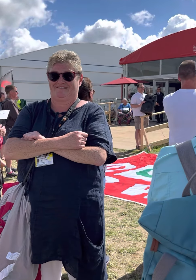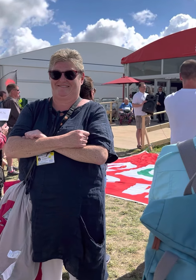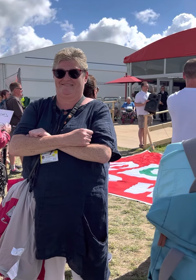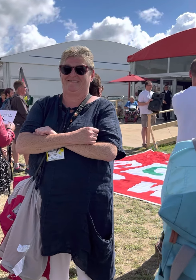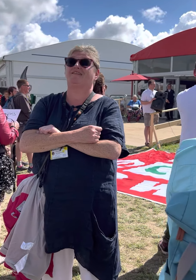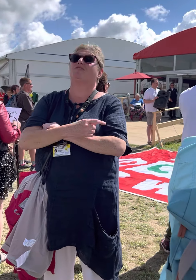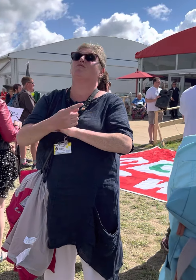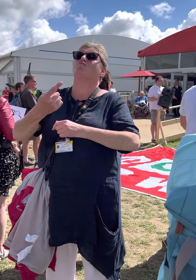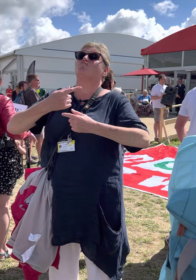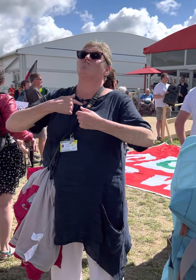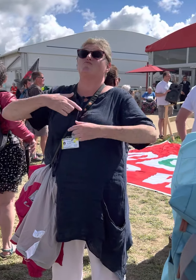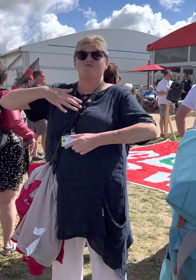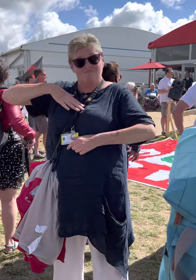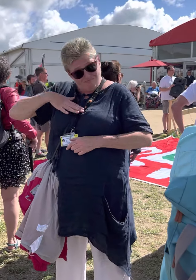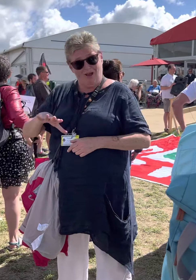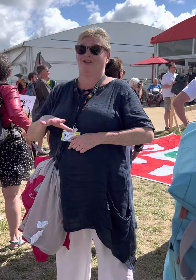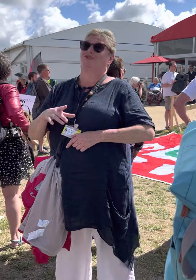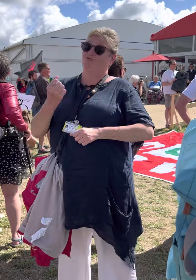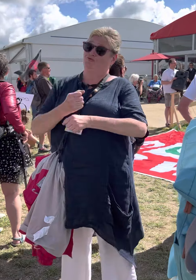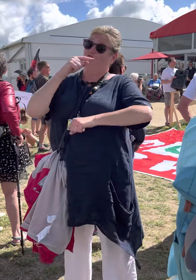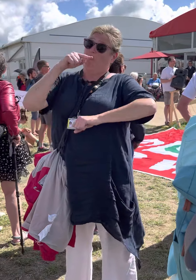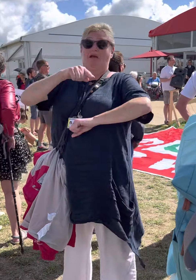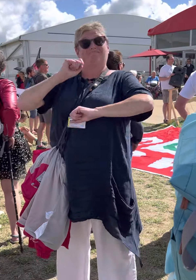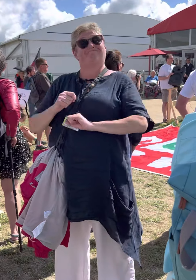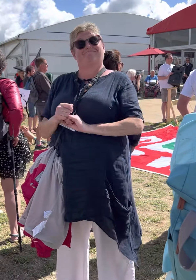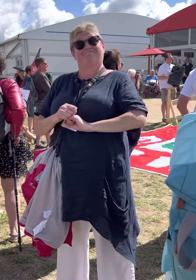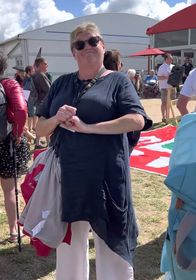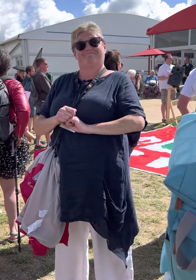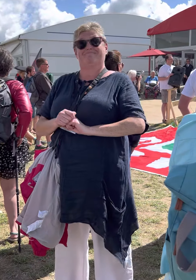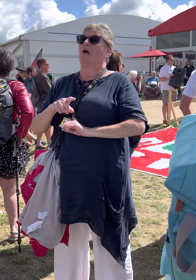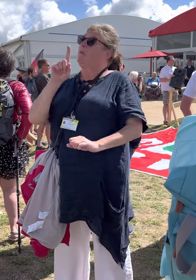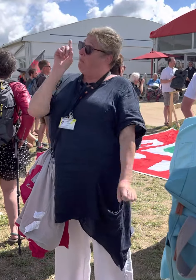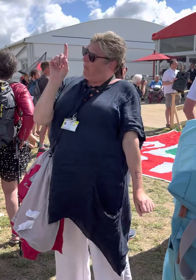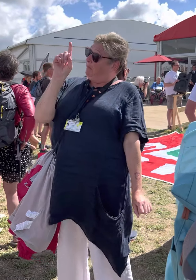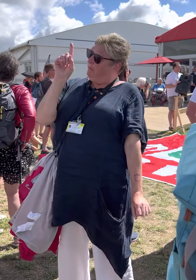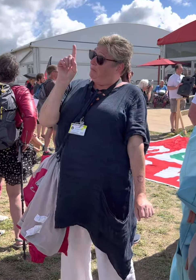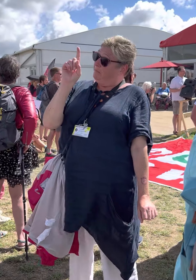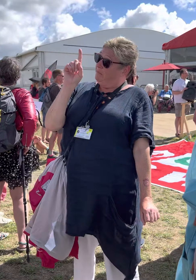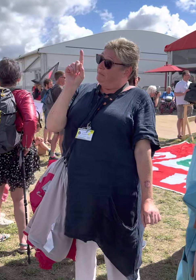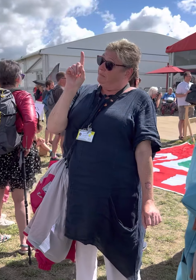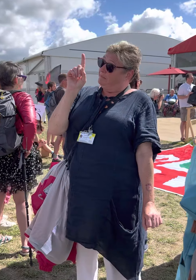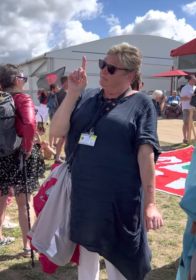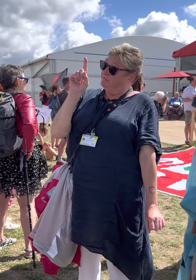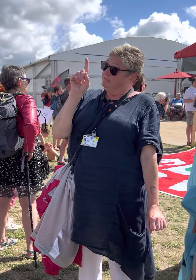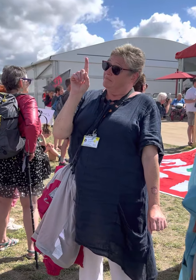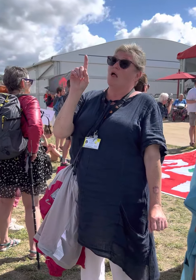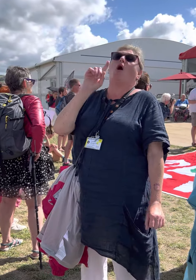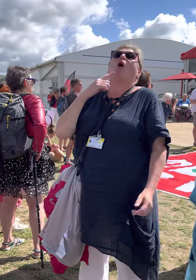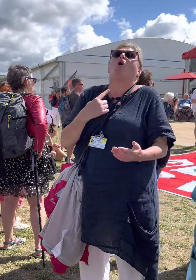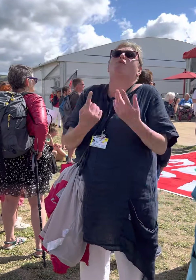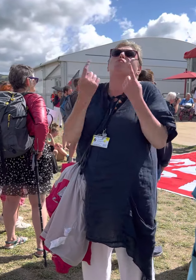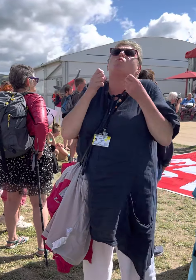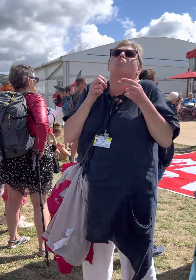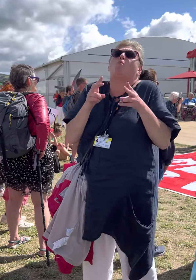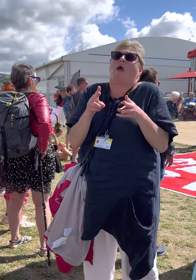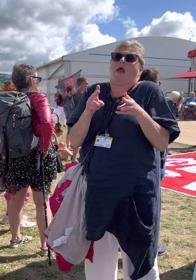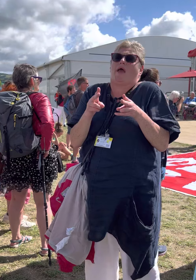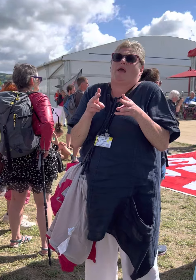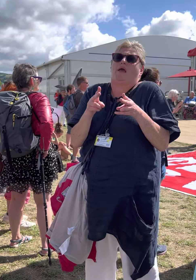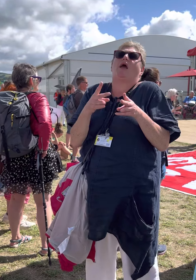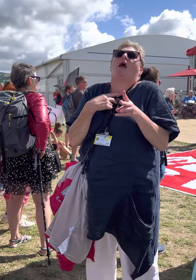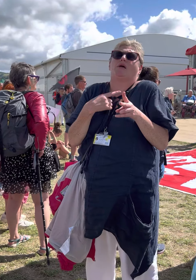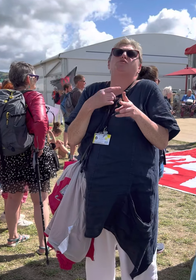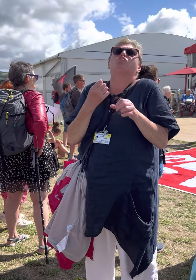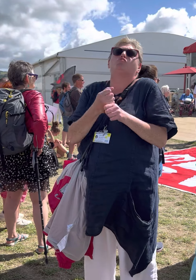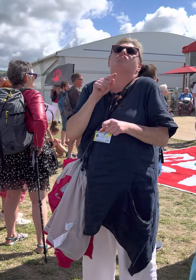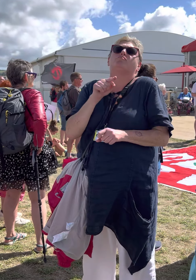Dwi eisiau gwneud hyn, ond dim ond un ffordd dwi'n mynd i